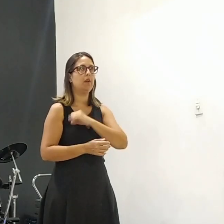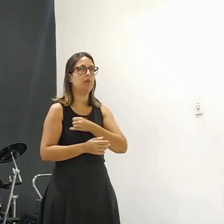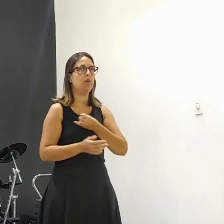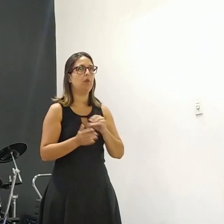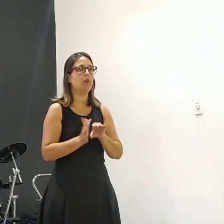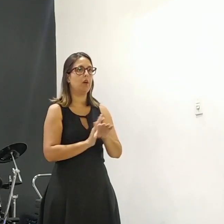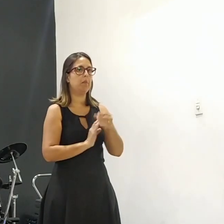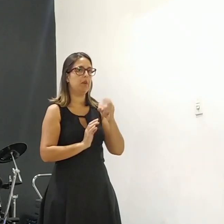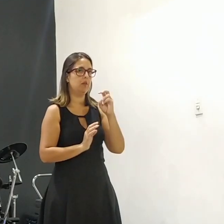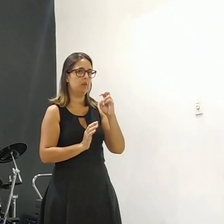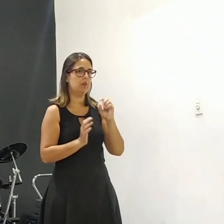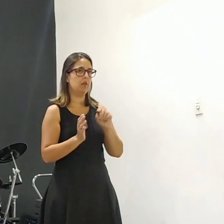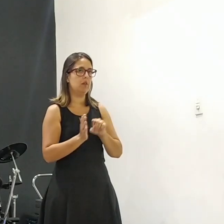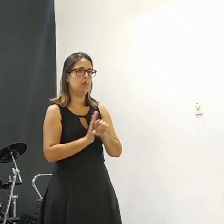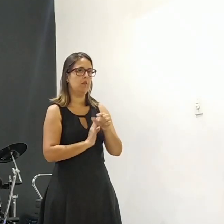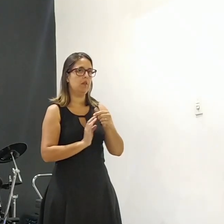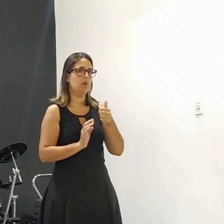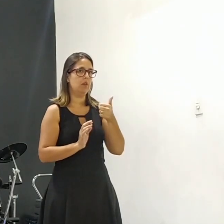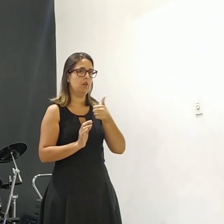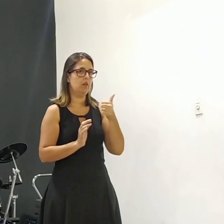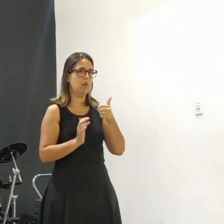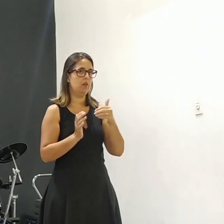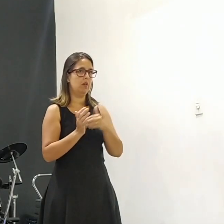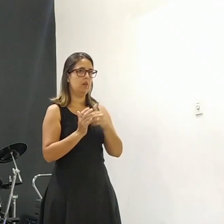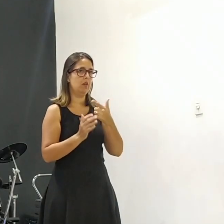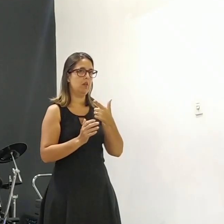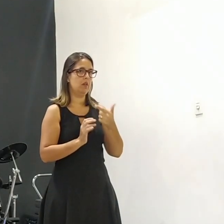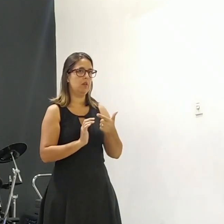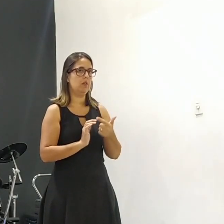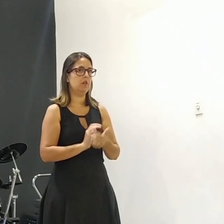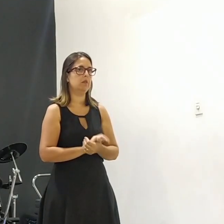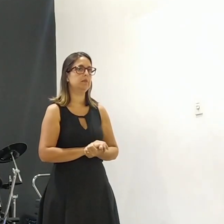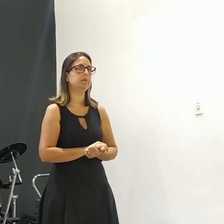5, 11 e 12. 1 João.